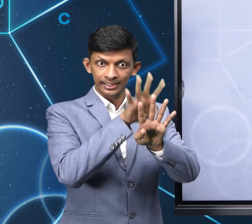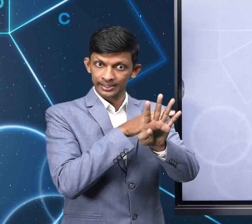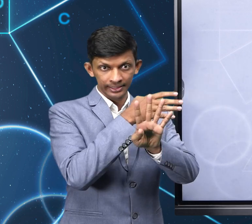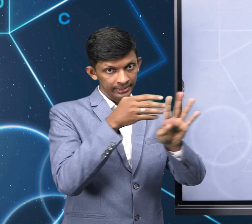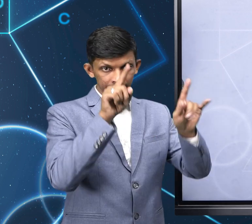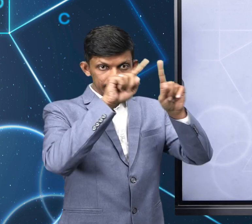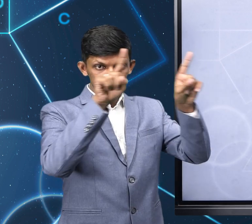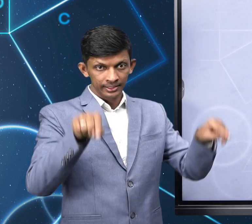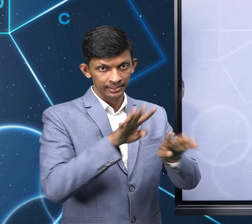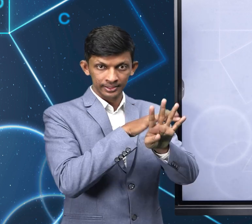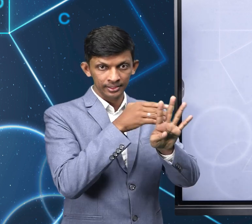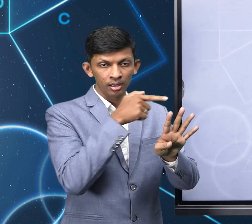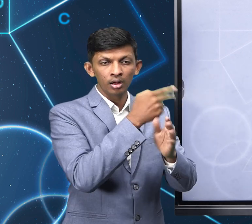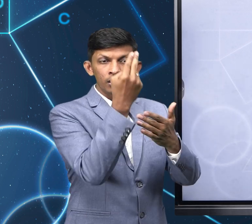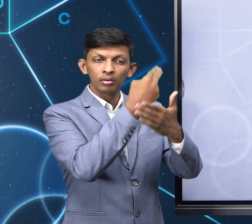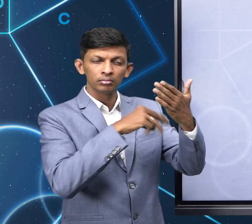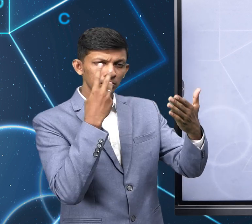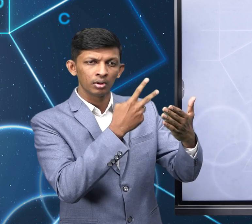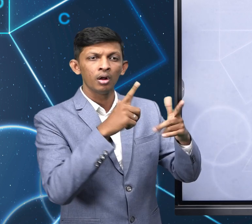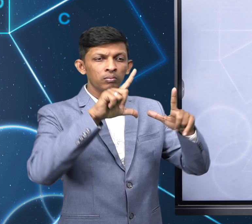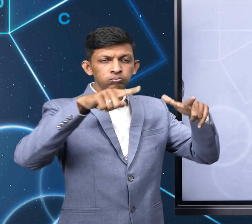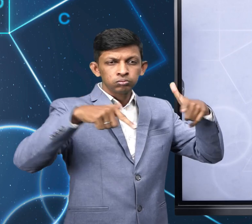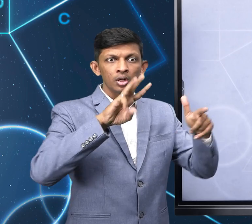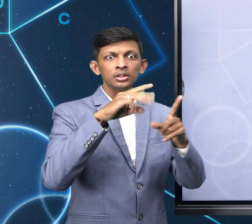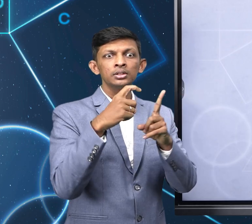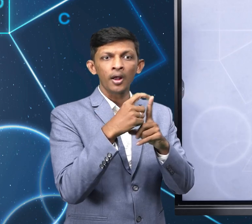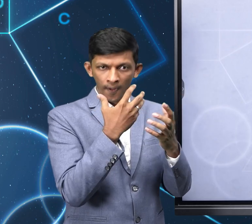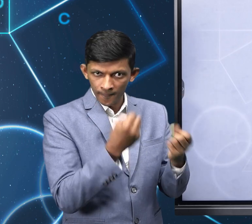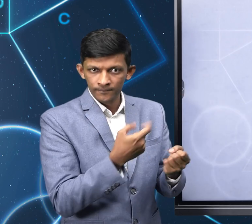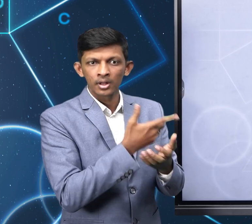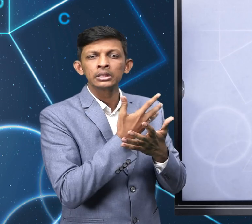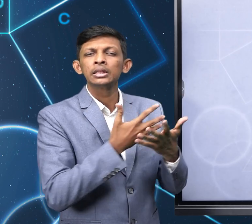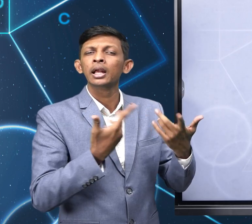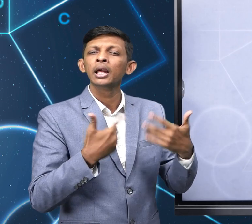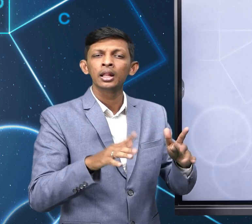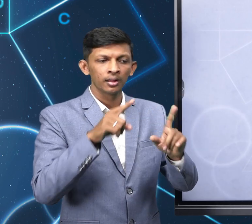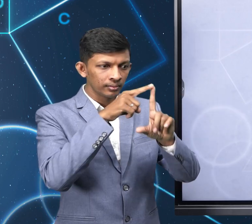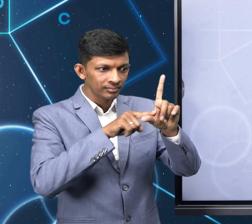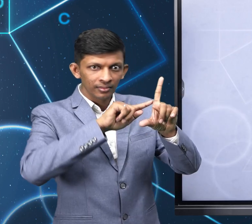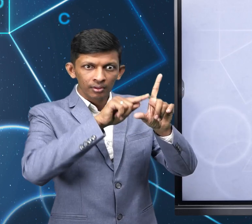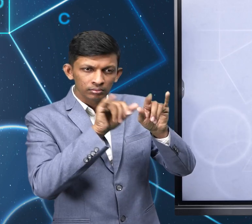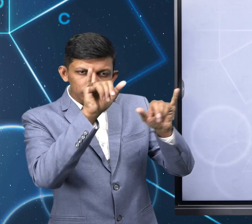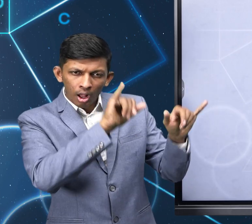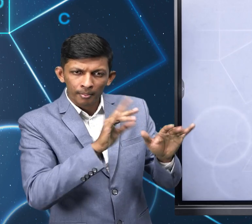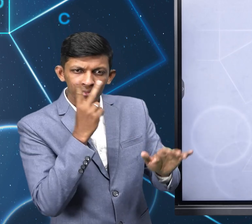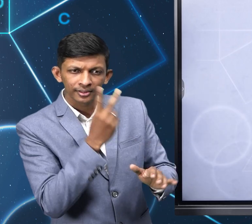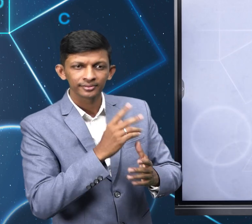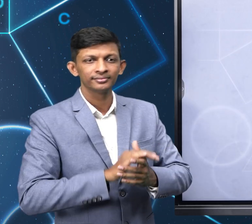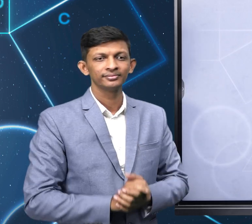तिरकस स्केच म्हणजे सपाट पृष्ठभागावर एखाद्या कोनातून 3D ऑब्जेक्ट रेखाटण्याचा एक मार्ग